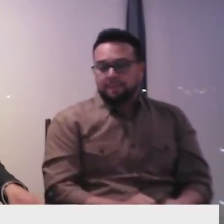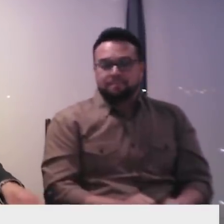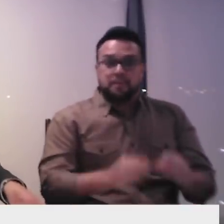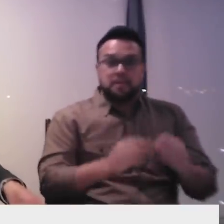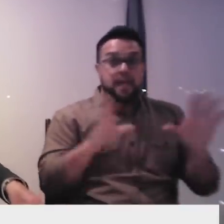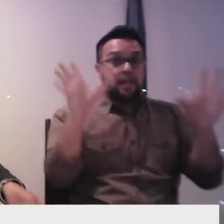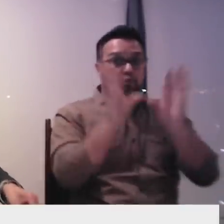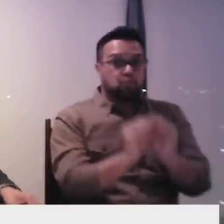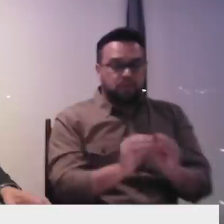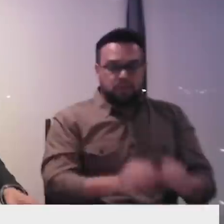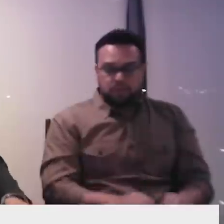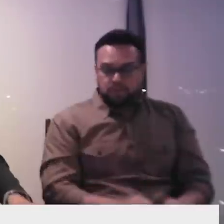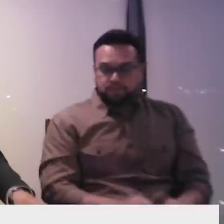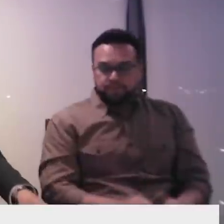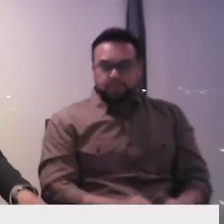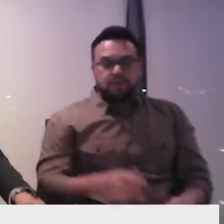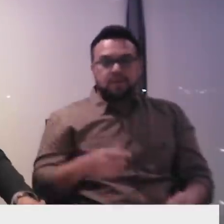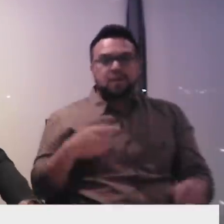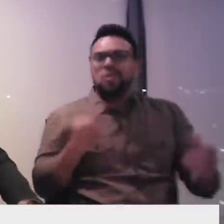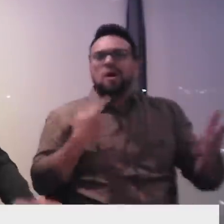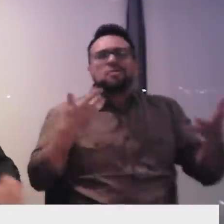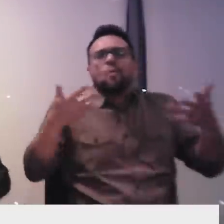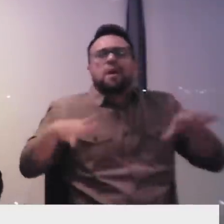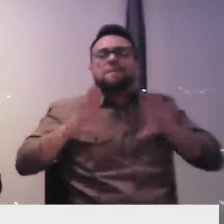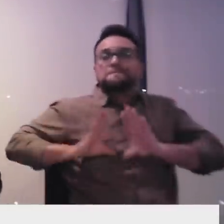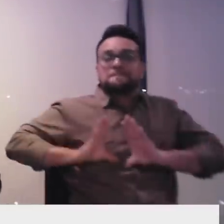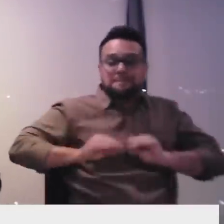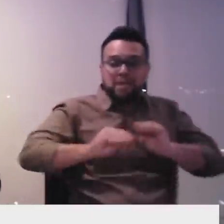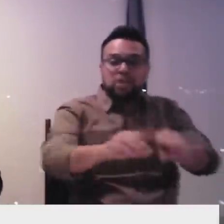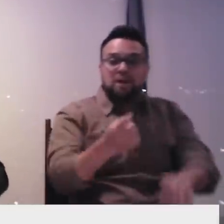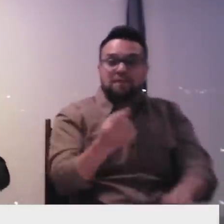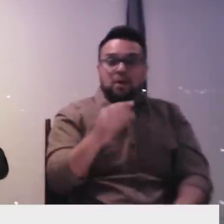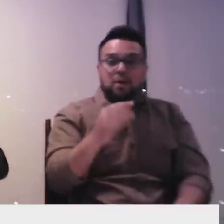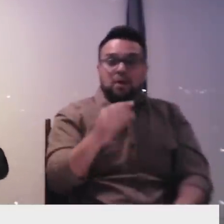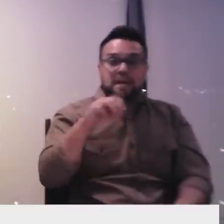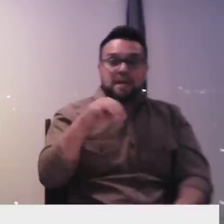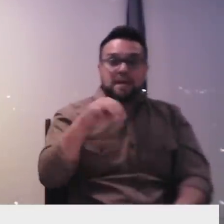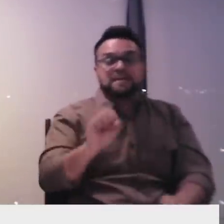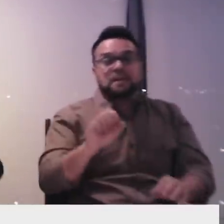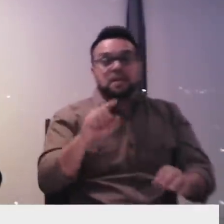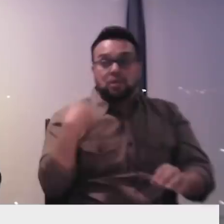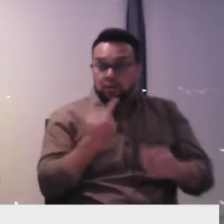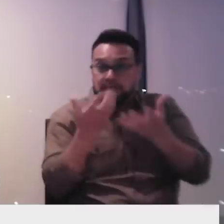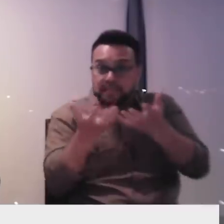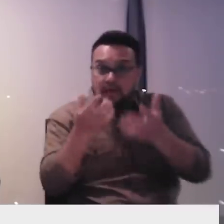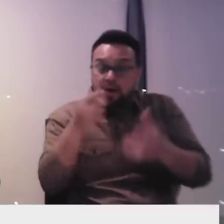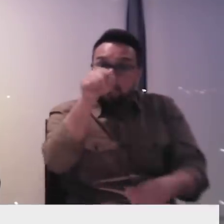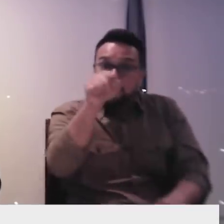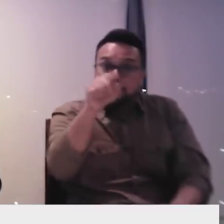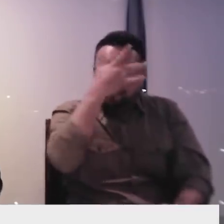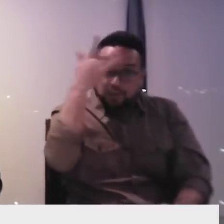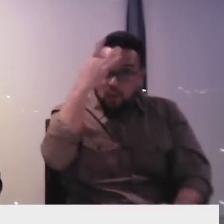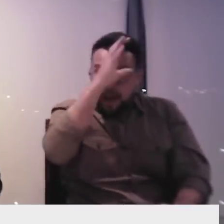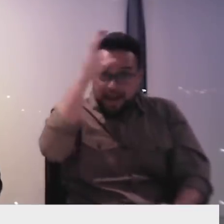Resumindo aqui, né? Nós não queremos interferir no valor do ICMS, mas queremos que você, consumidor,